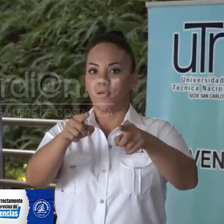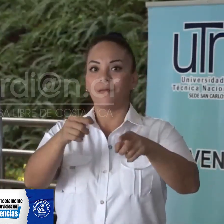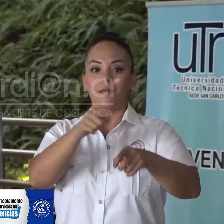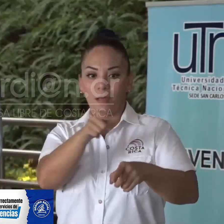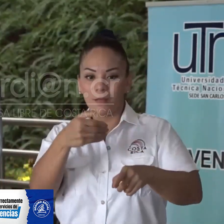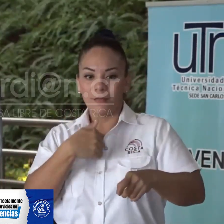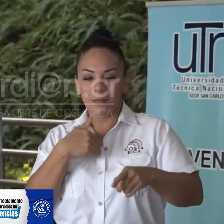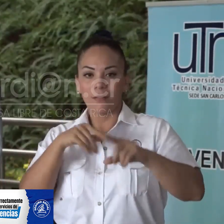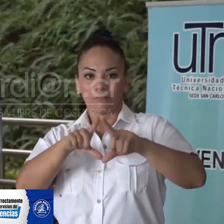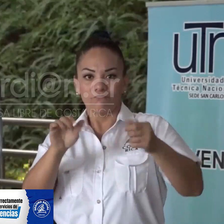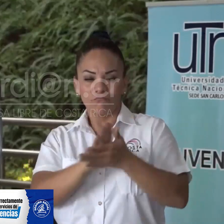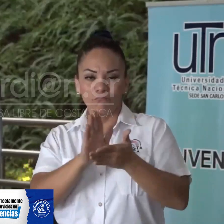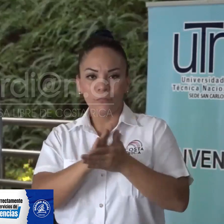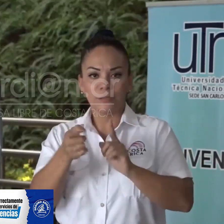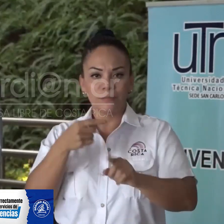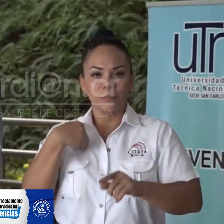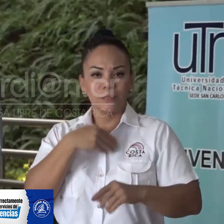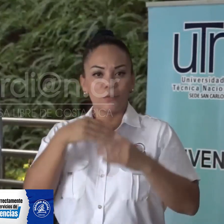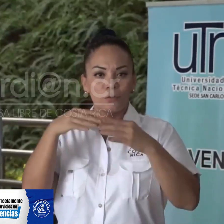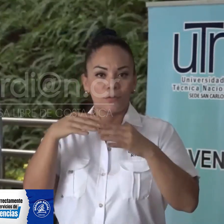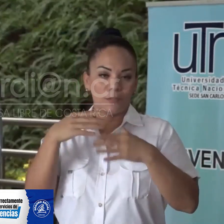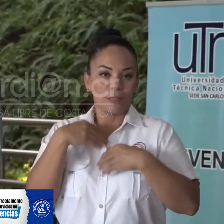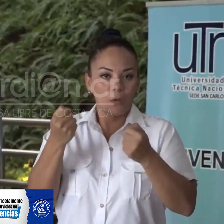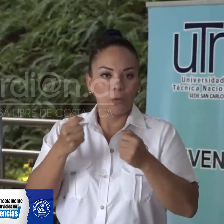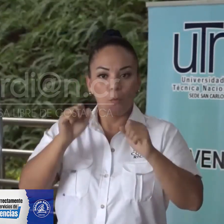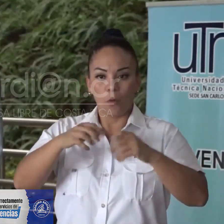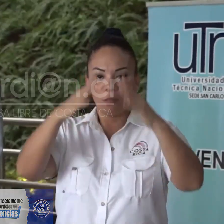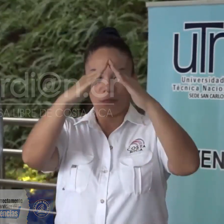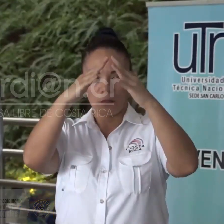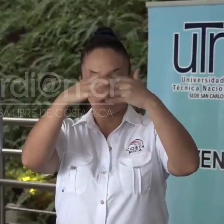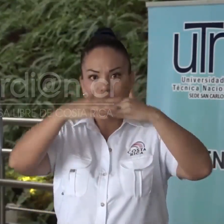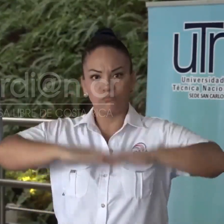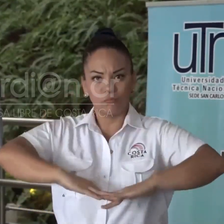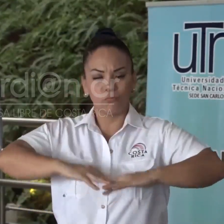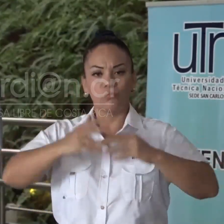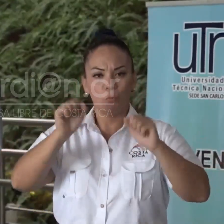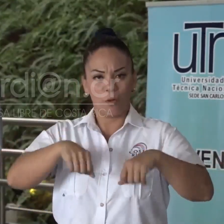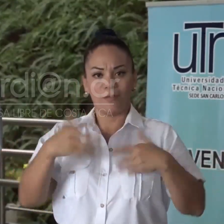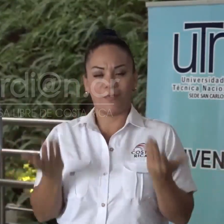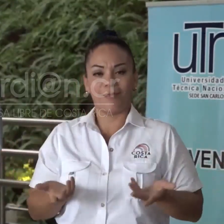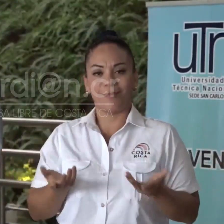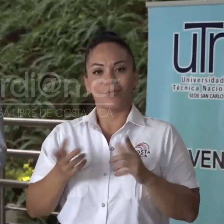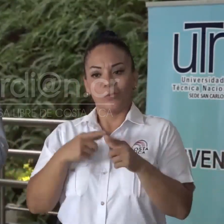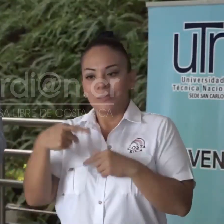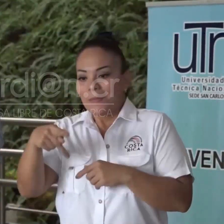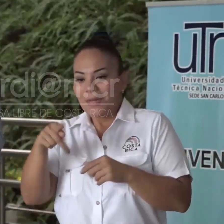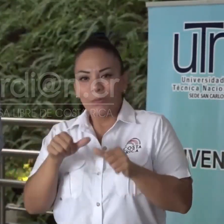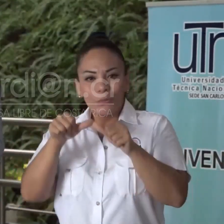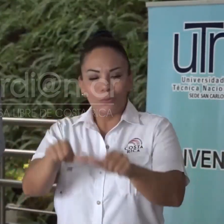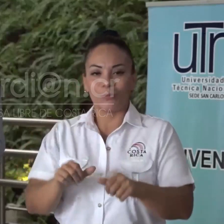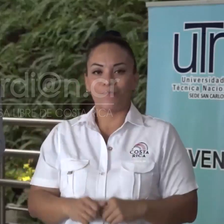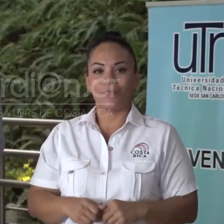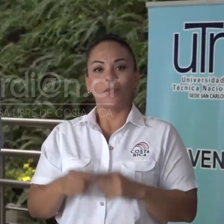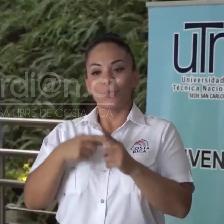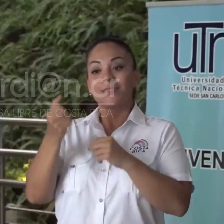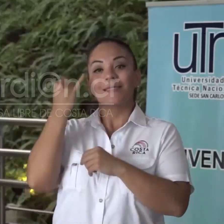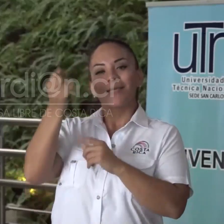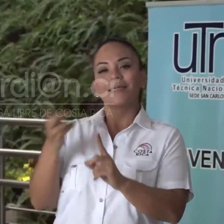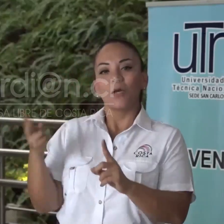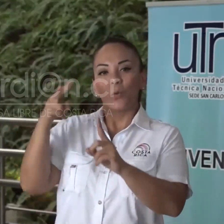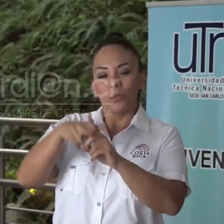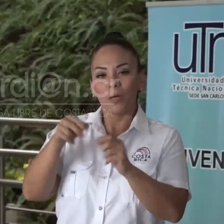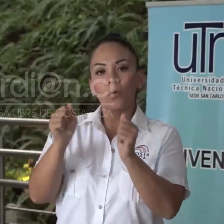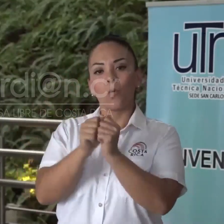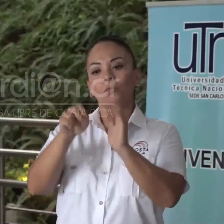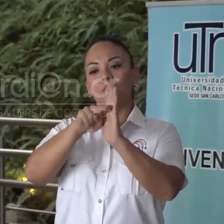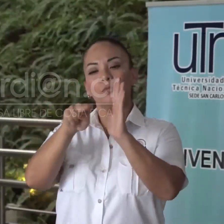sanitaria, donde les puede caer un techo en cualquier momento, con peligro inminente, y ejecutarlo con